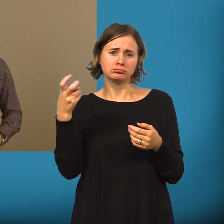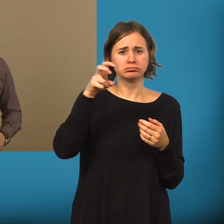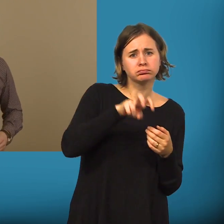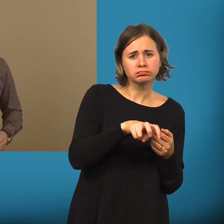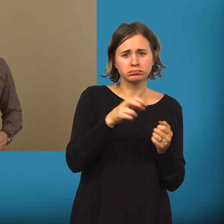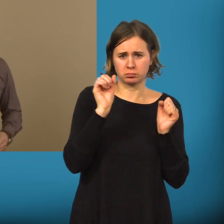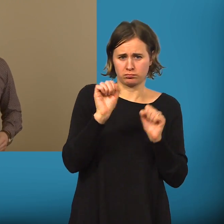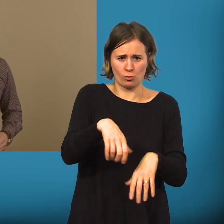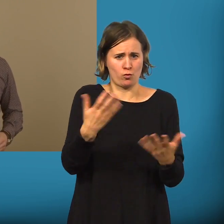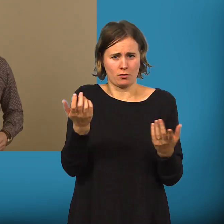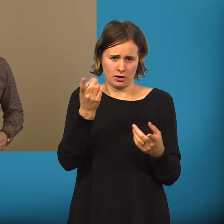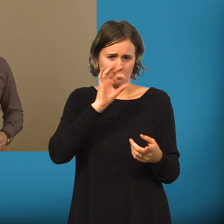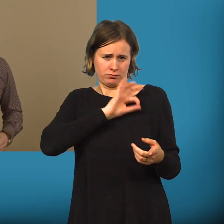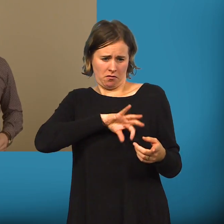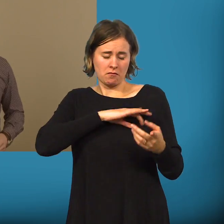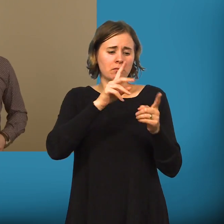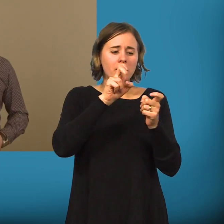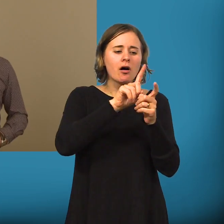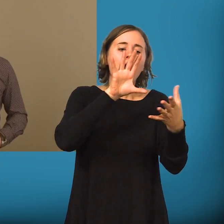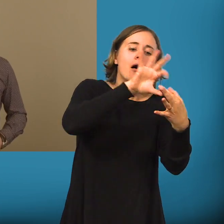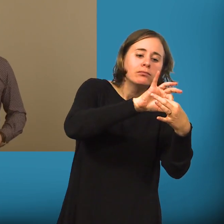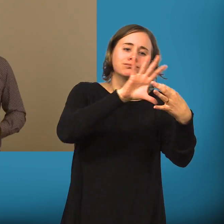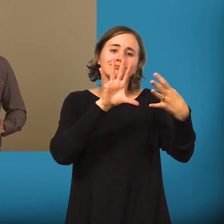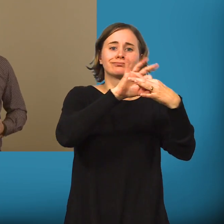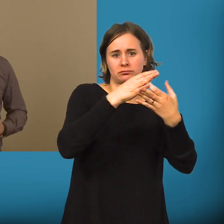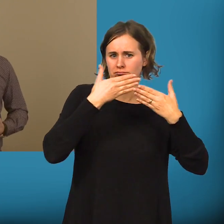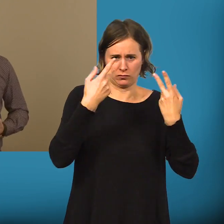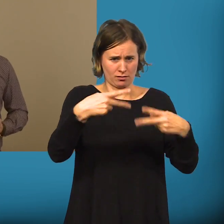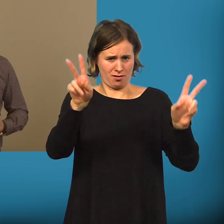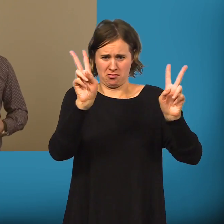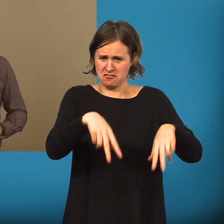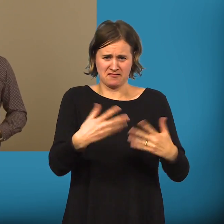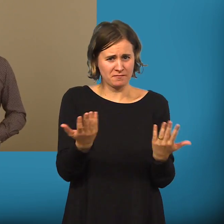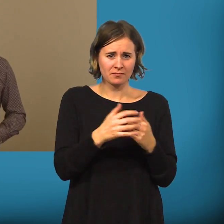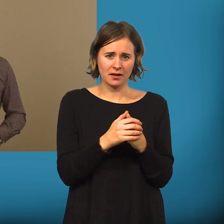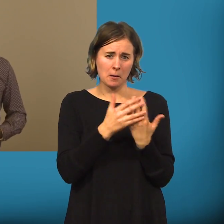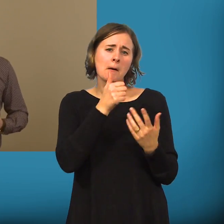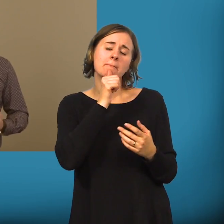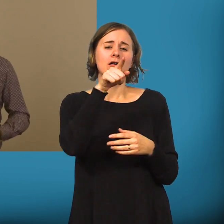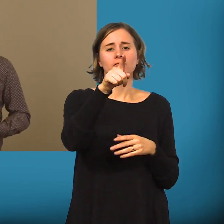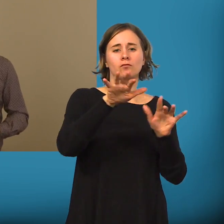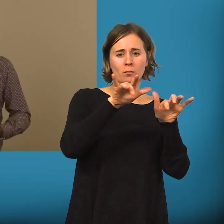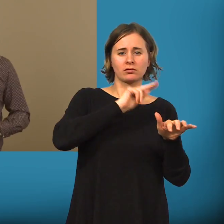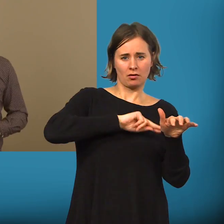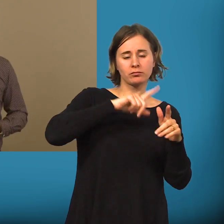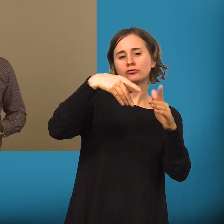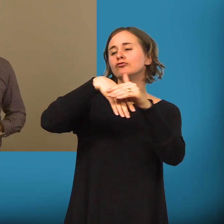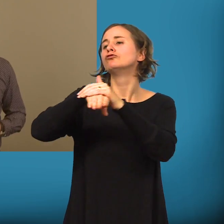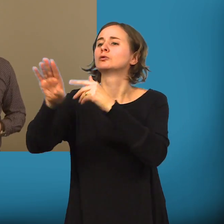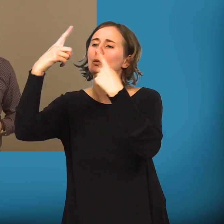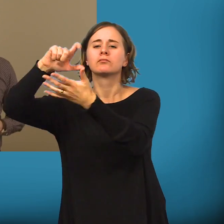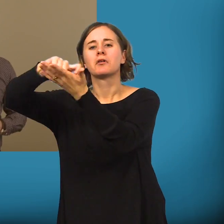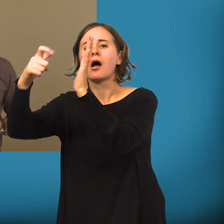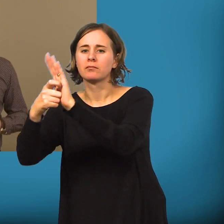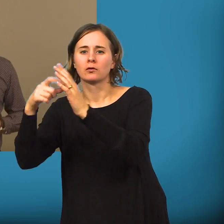bus neapsaugotas slaptažodžiu, padėkite ant stalo, išeikite. Užtruks vos kelias minutės, kad šitą informaciją kitas žmogus